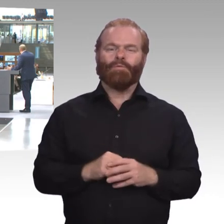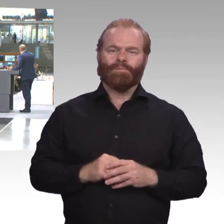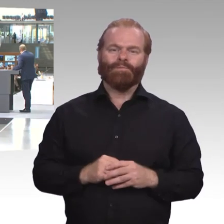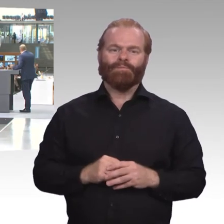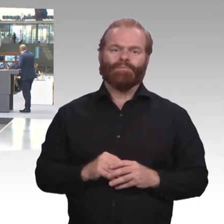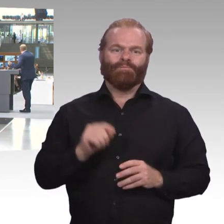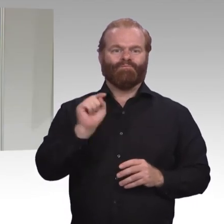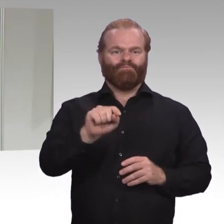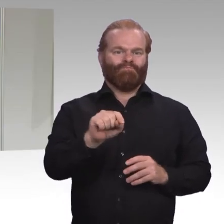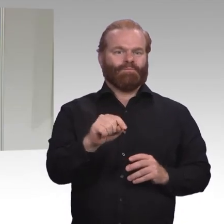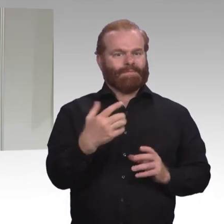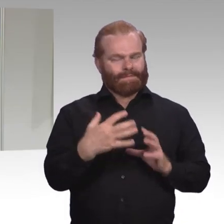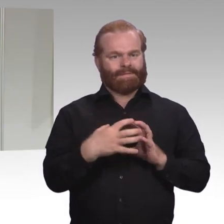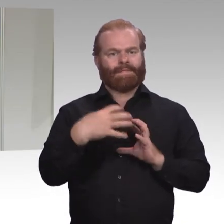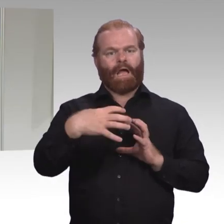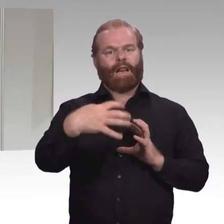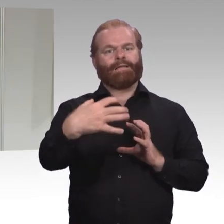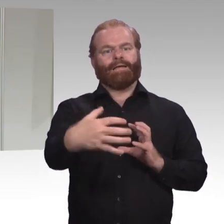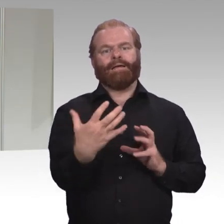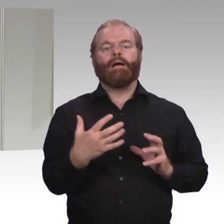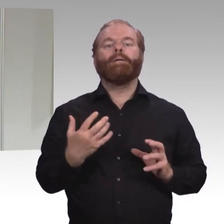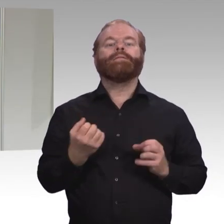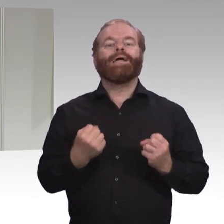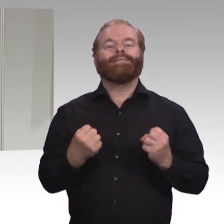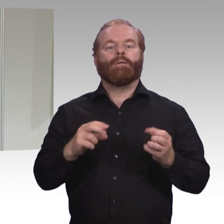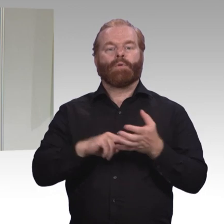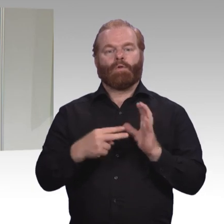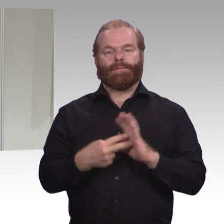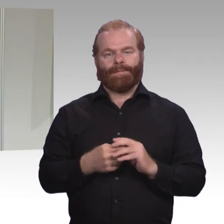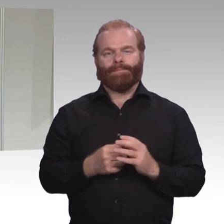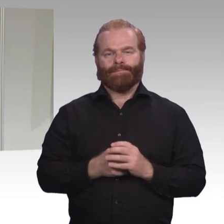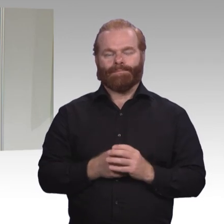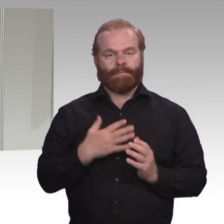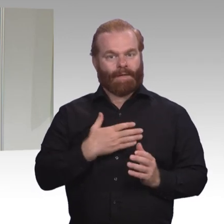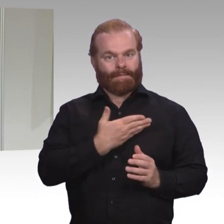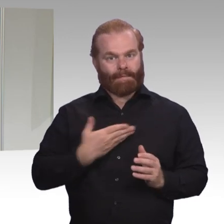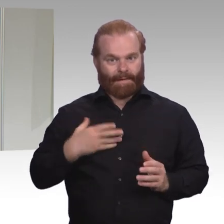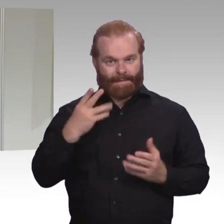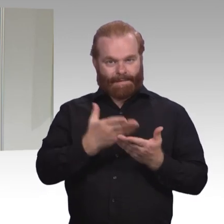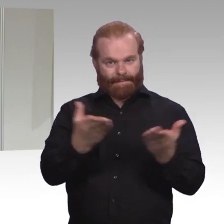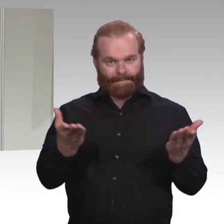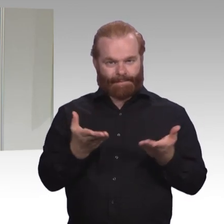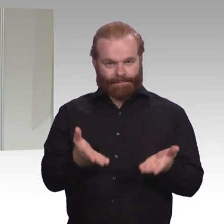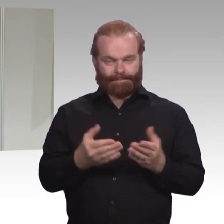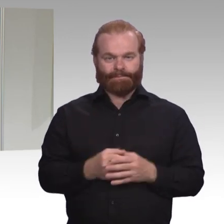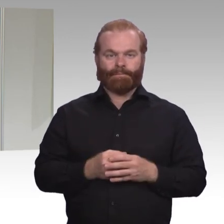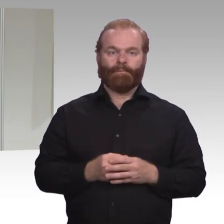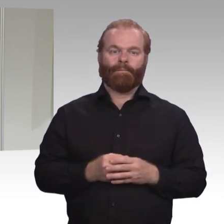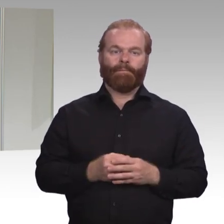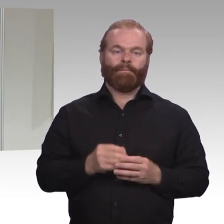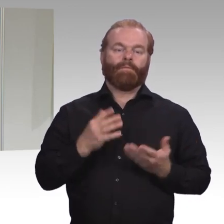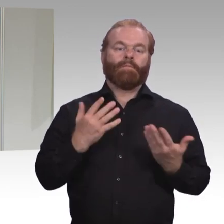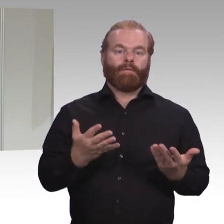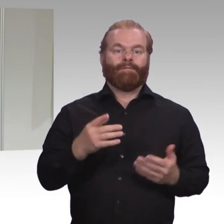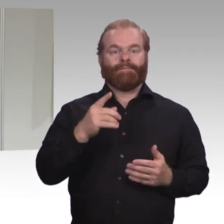Und wenn die Kollegin Brugger hier anmerkt, was alles in Deutschland besser gemacht werden müsste, dann kann ich sagen, das ist ein typisches